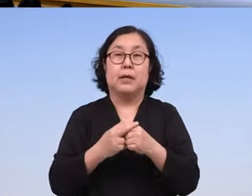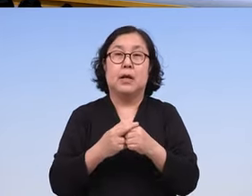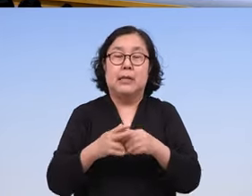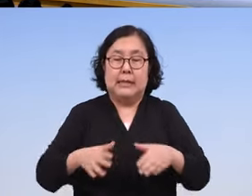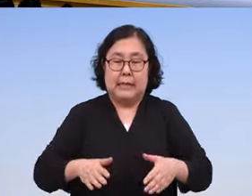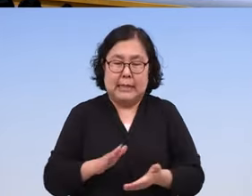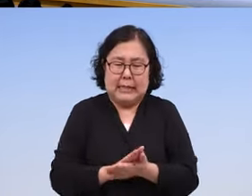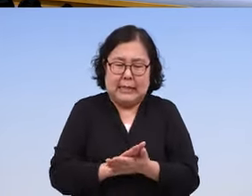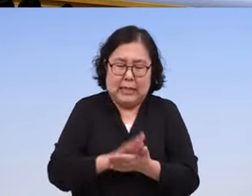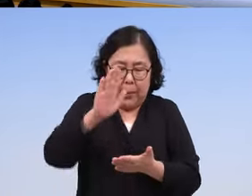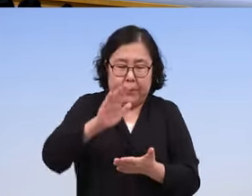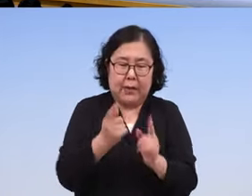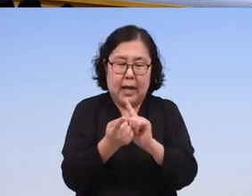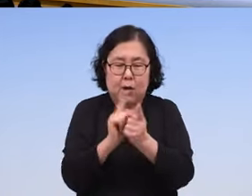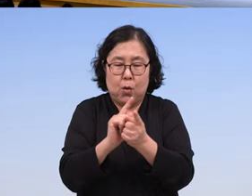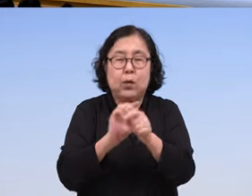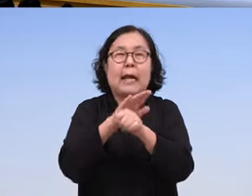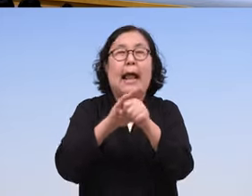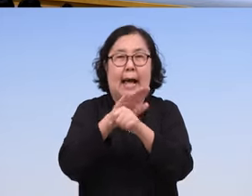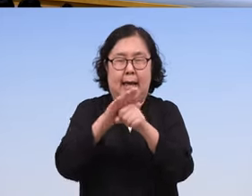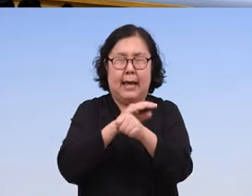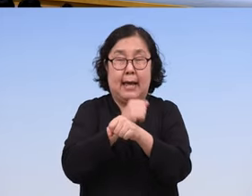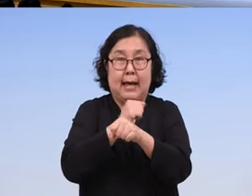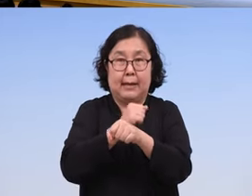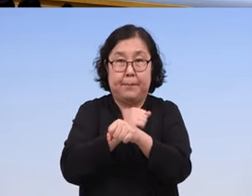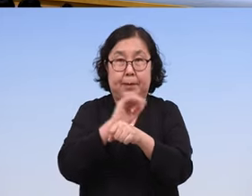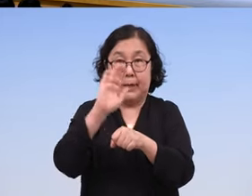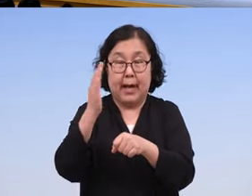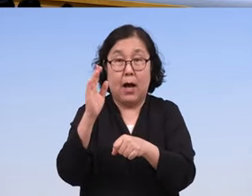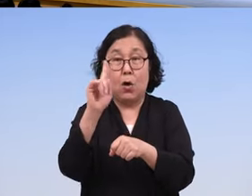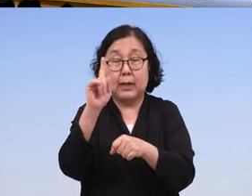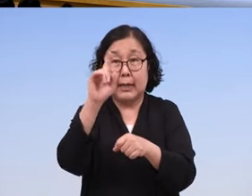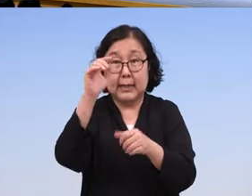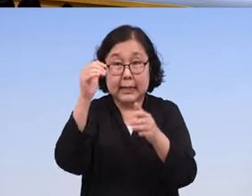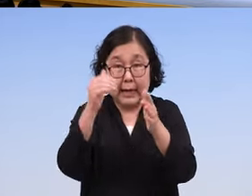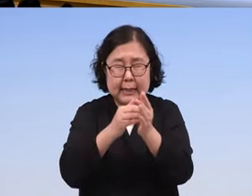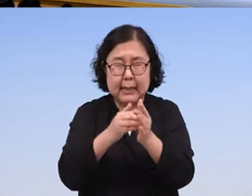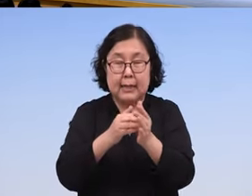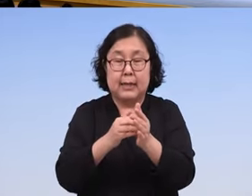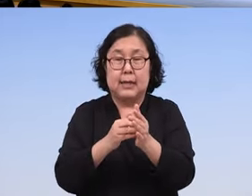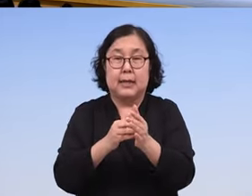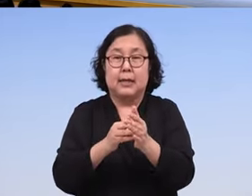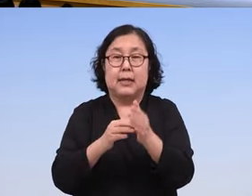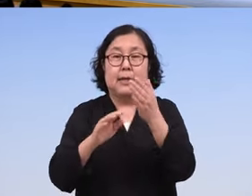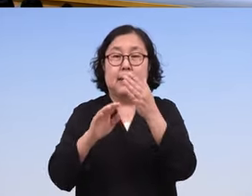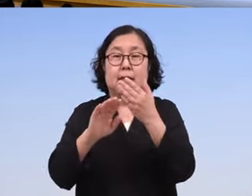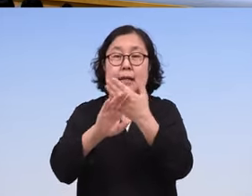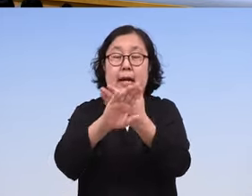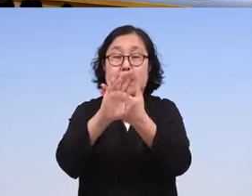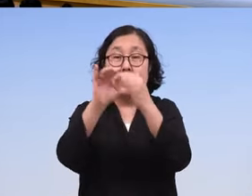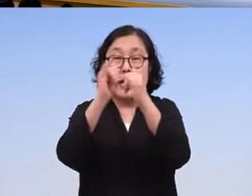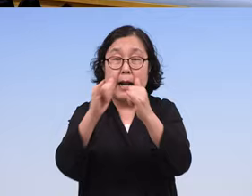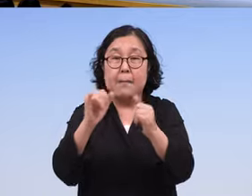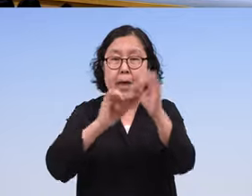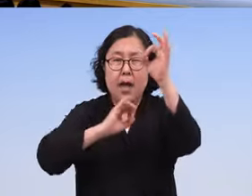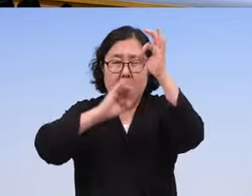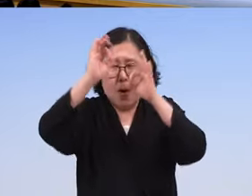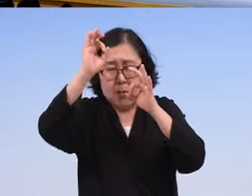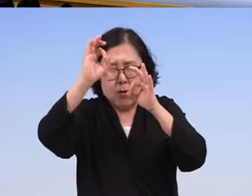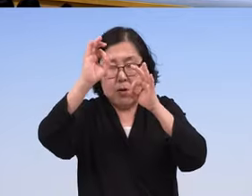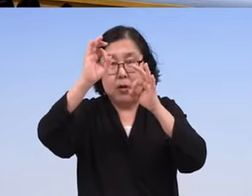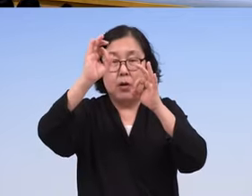지침이 뜨겁게 서로 사랑하는 거래요. 어디까지? 상대방의 허물이 덮여질 때까지.